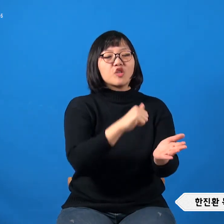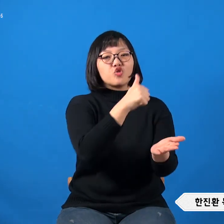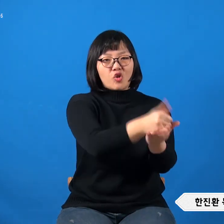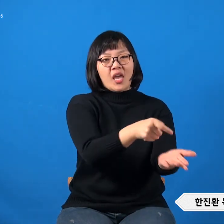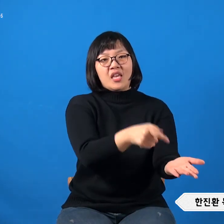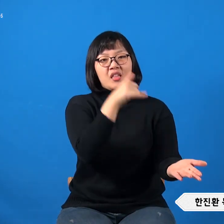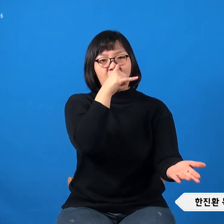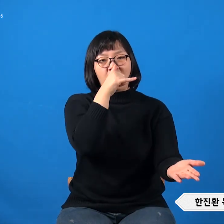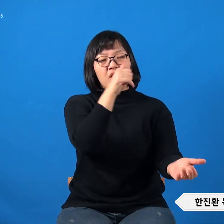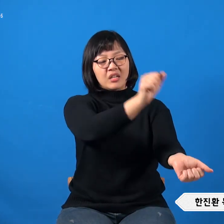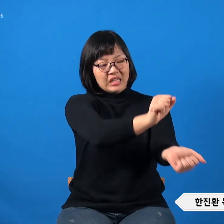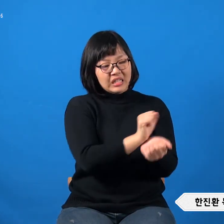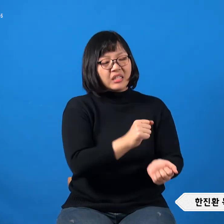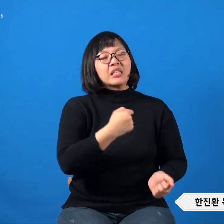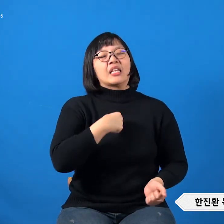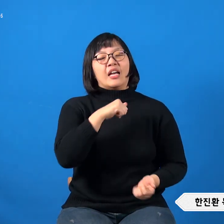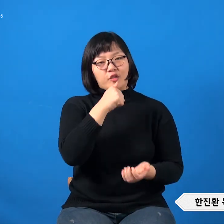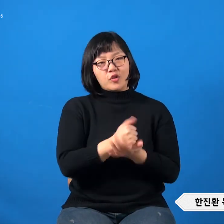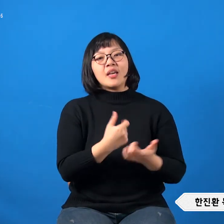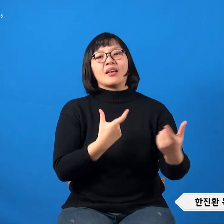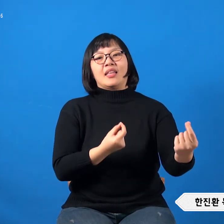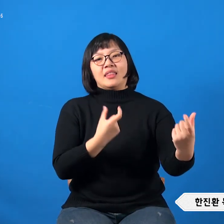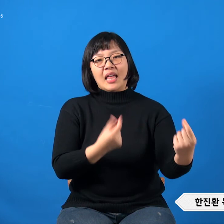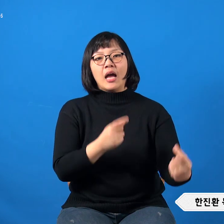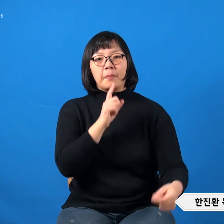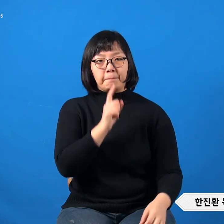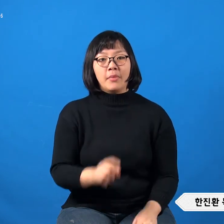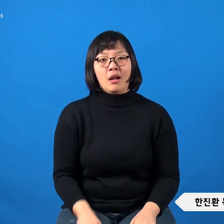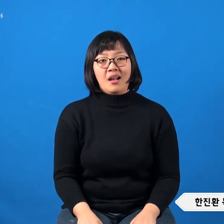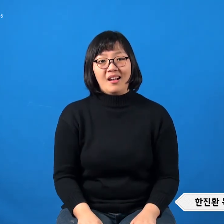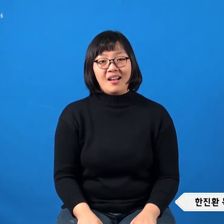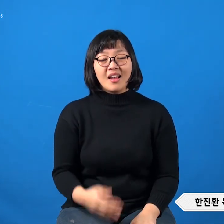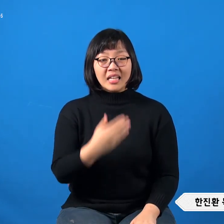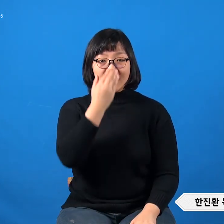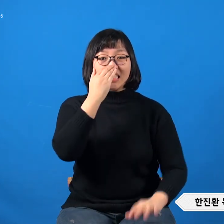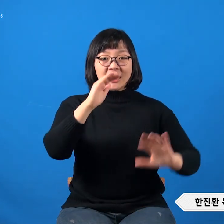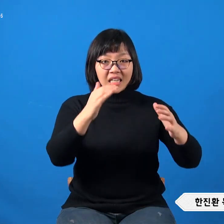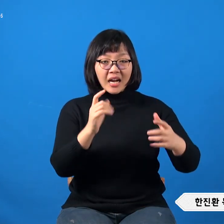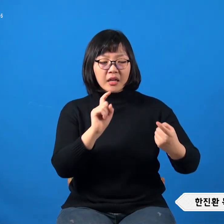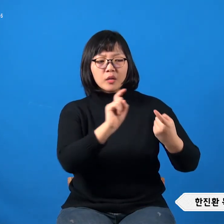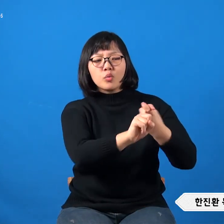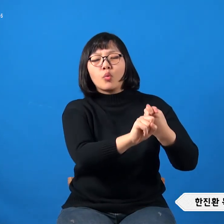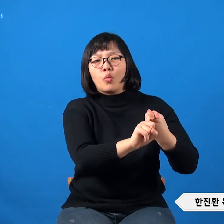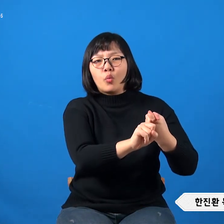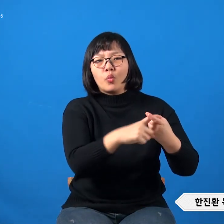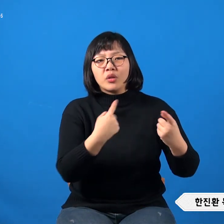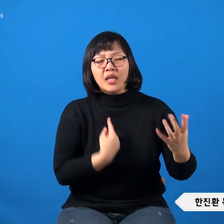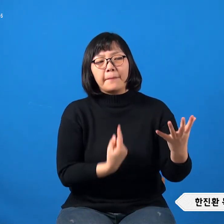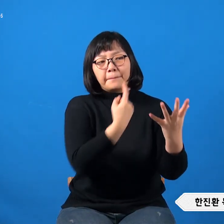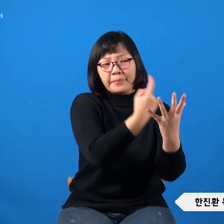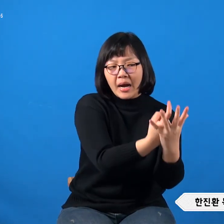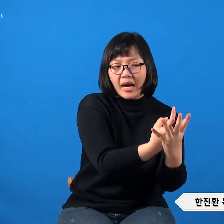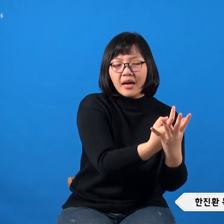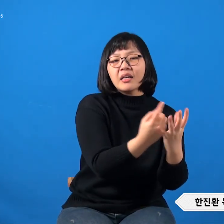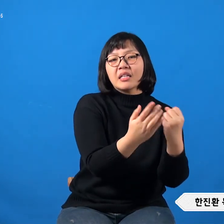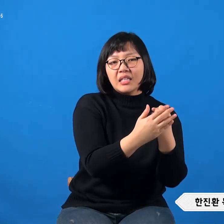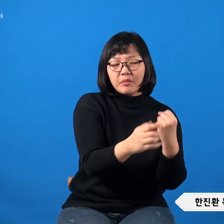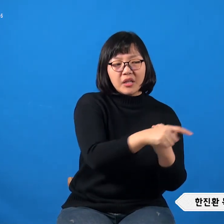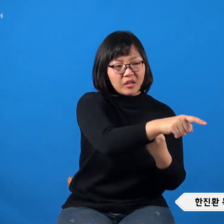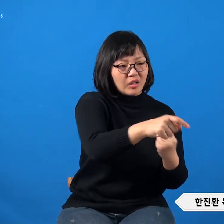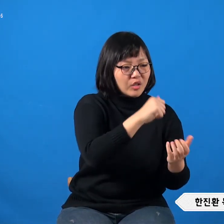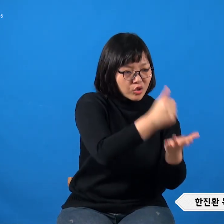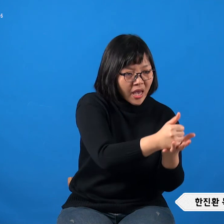그건 내가 죄를 지은 것과 같다는 것입니다. 그 공동체 안에 있는 내가 죄를 지은 것과 같다는 것입니다.